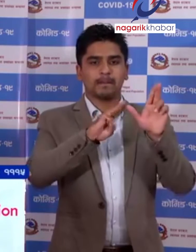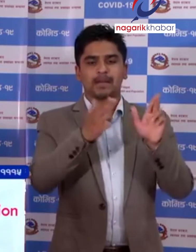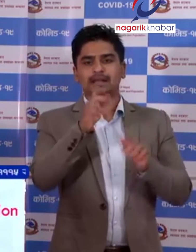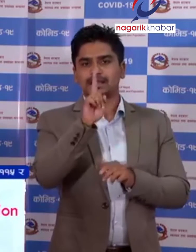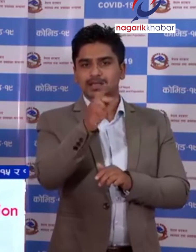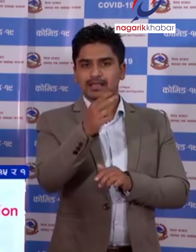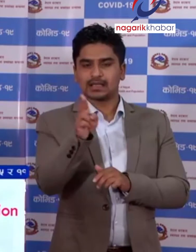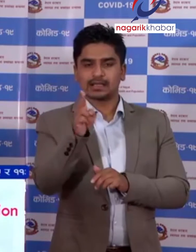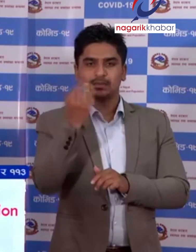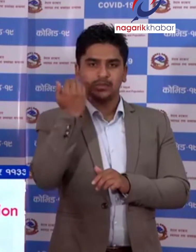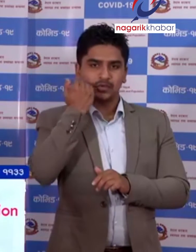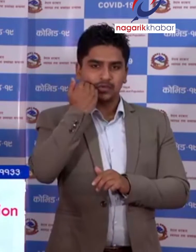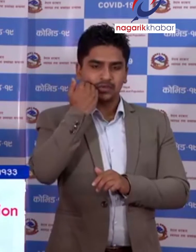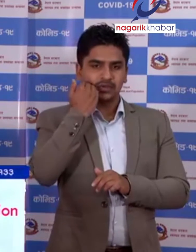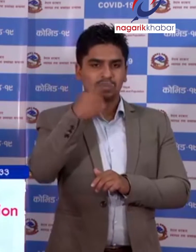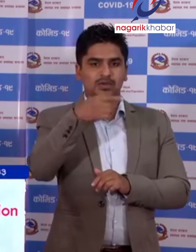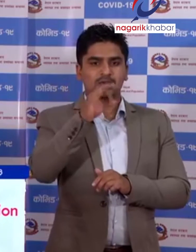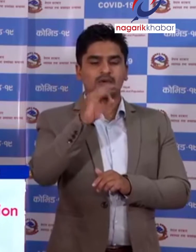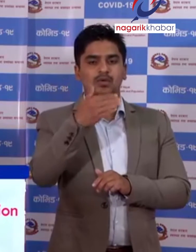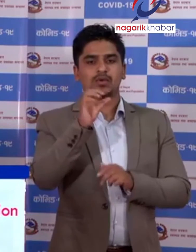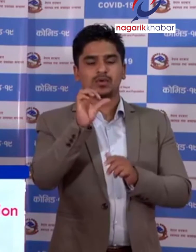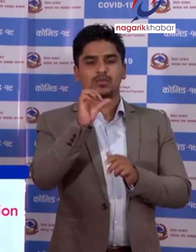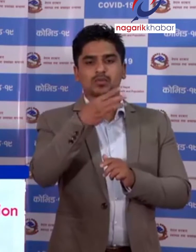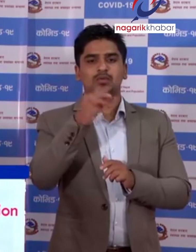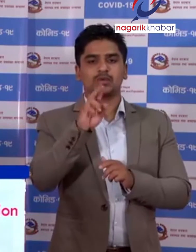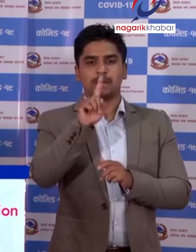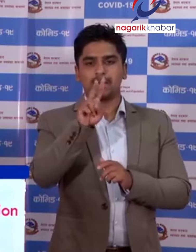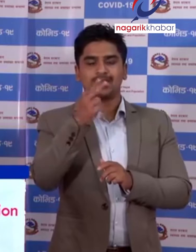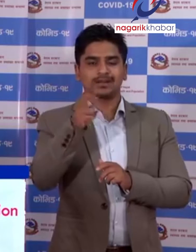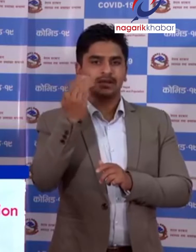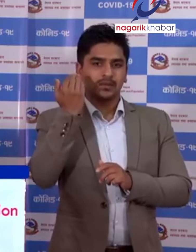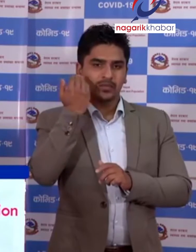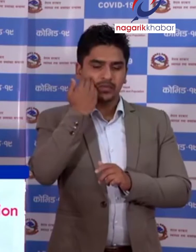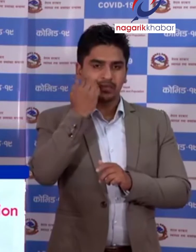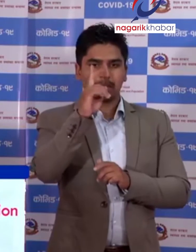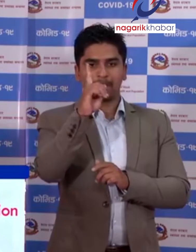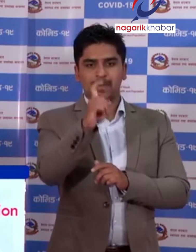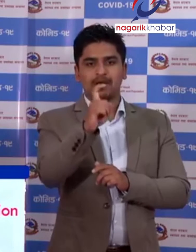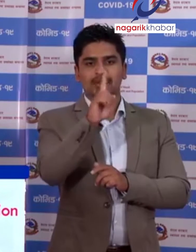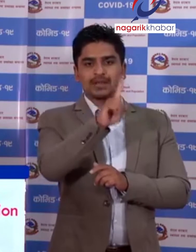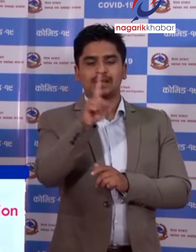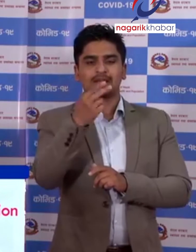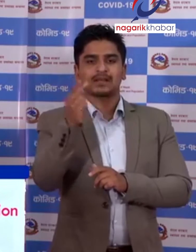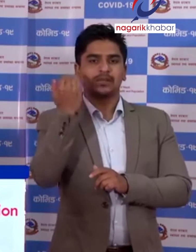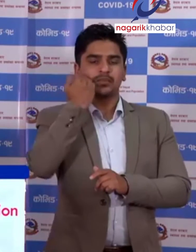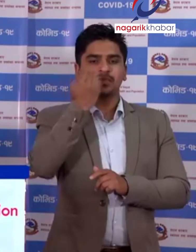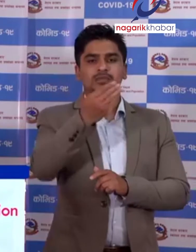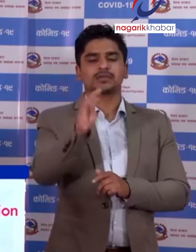एक जना पुरुष, नवलपुर को 12 जना पुरुष र बागलुङ को 11 जना पुरुष